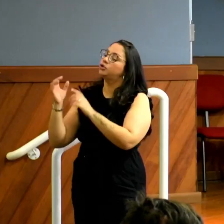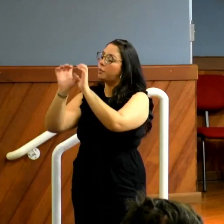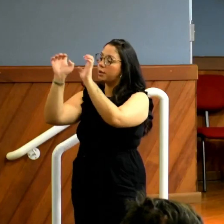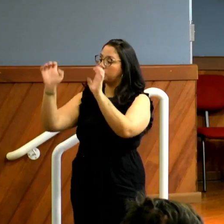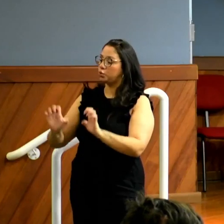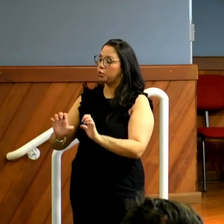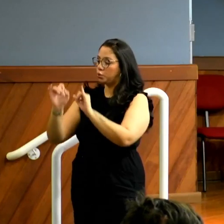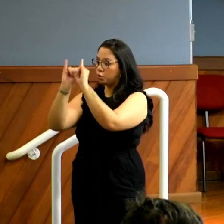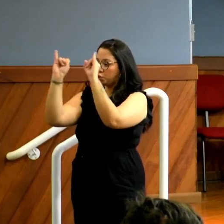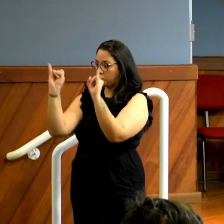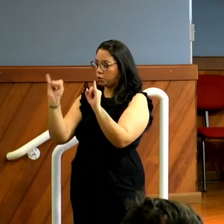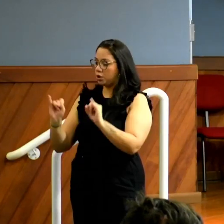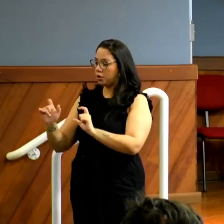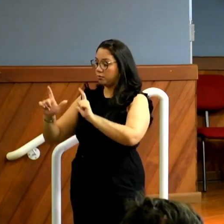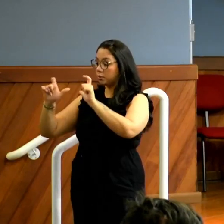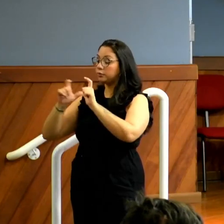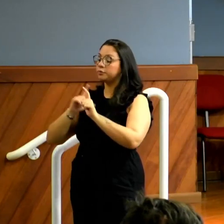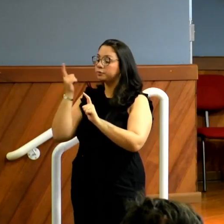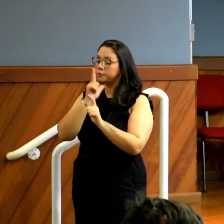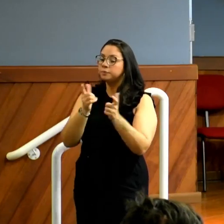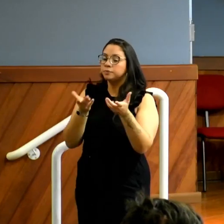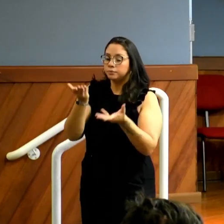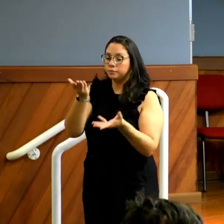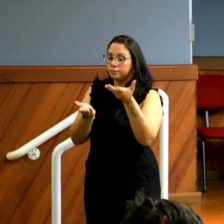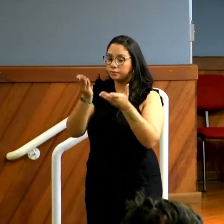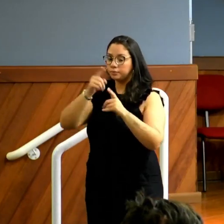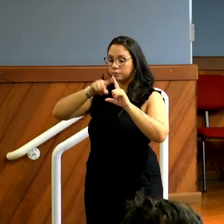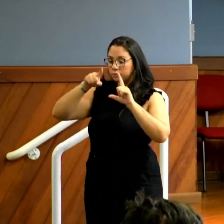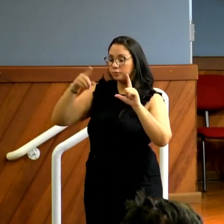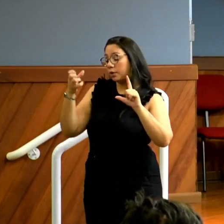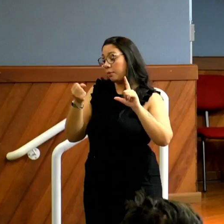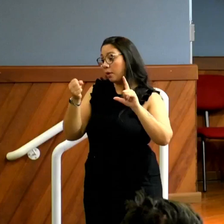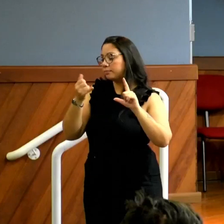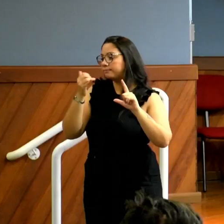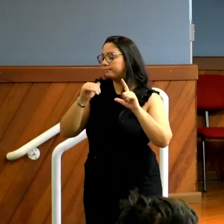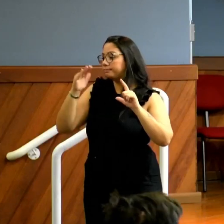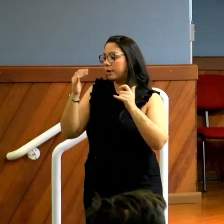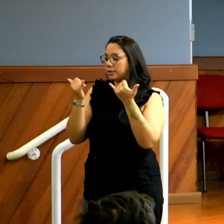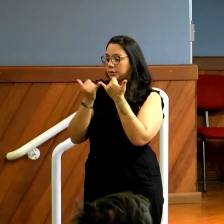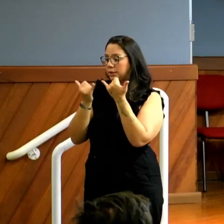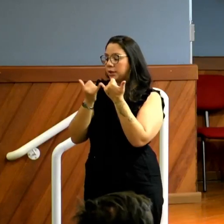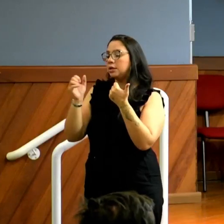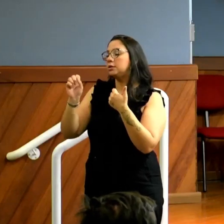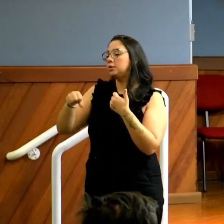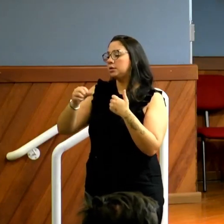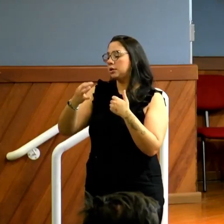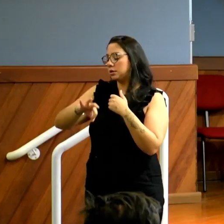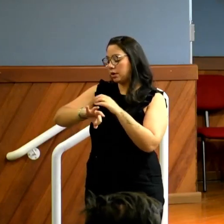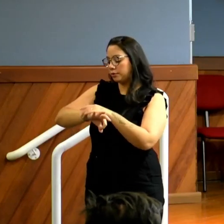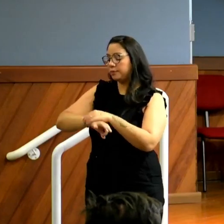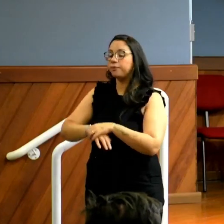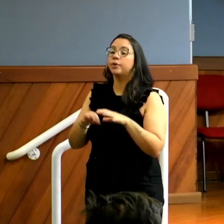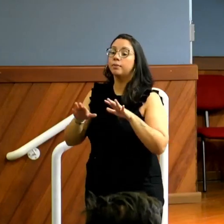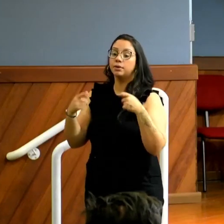a escala eu consigo regular as minhas tonalidades de branco. Aí eu consigo chegar no mais perto possível. Aí sim dá certo. Mas aí a